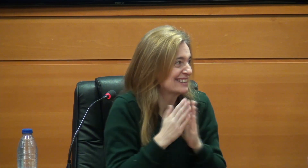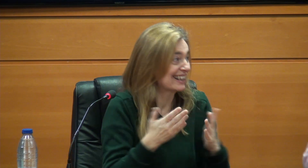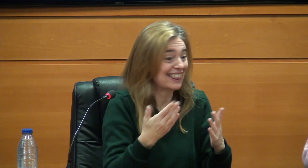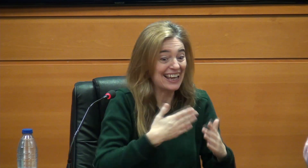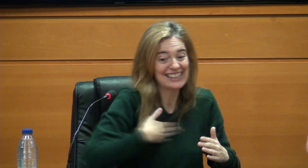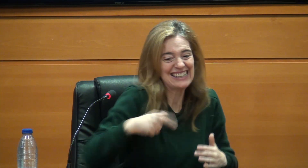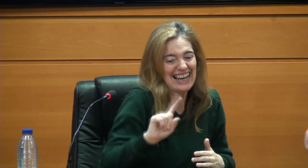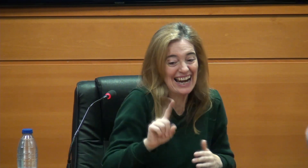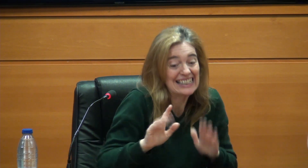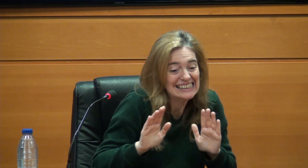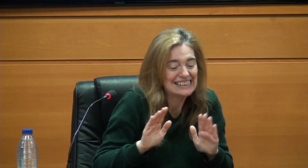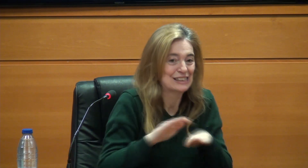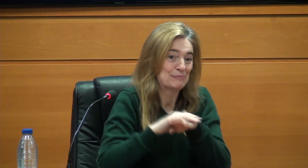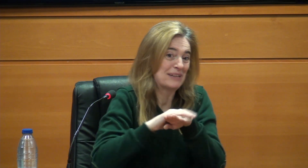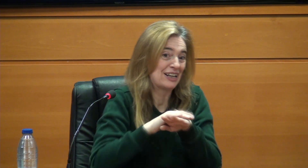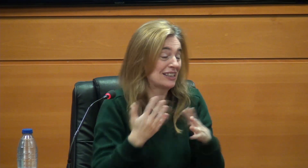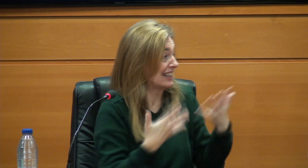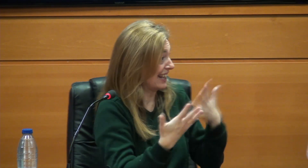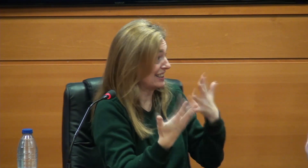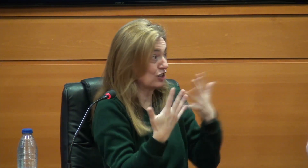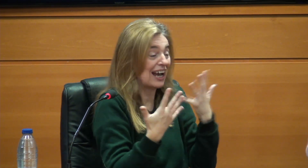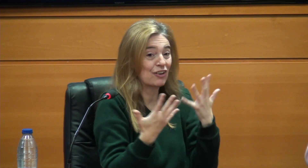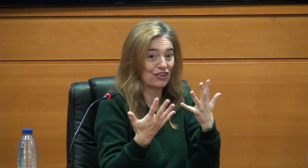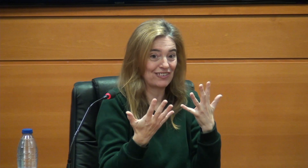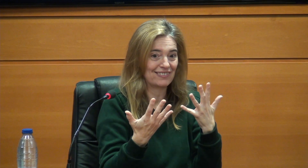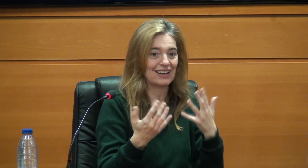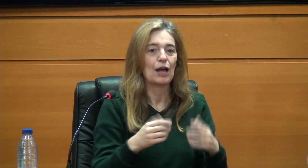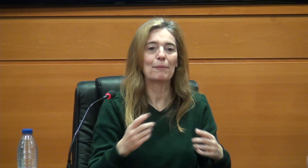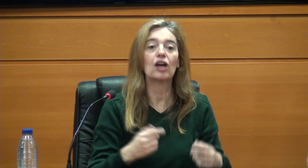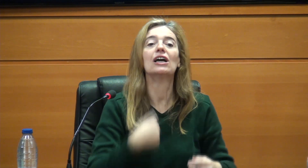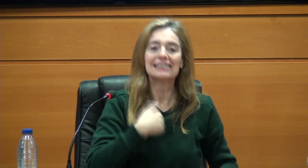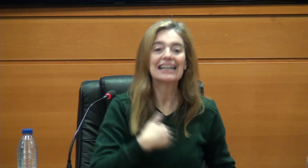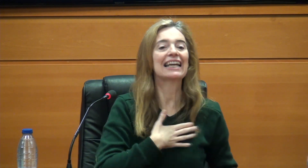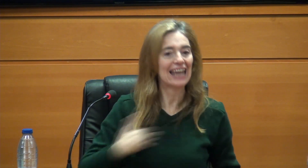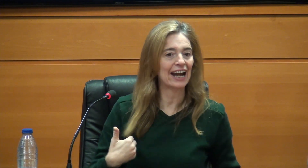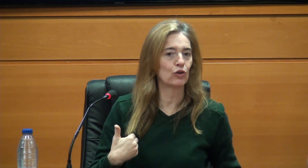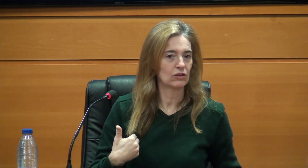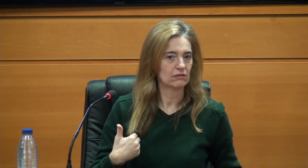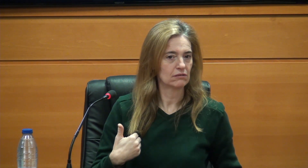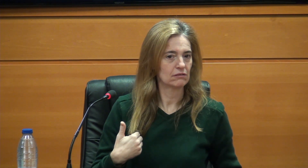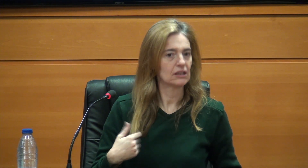vale esto parece sin querer perdón sí quiero